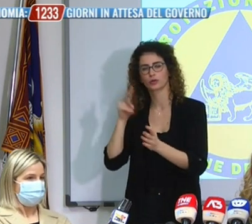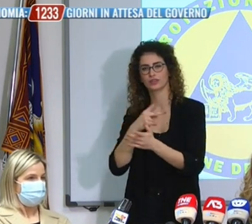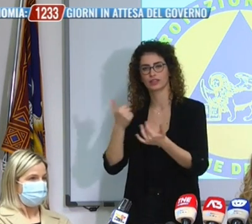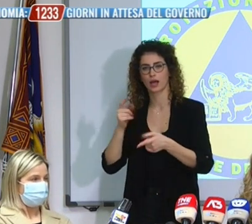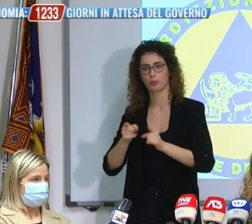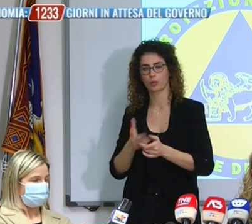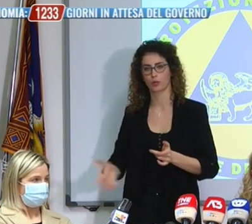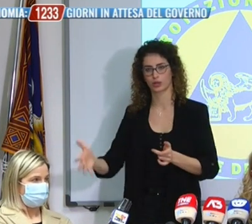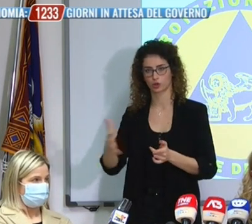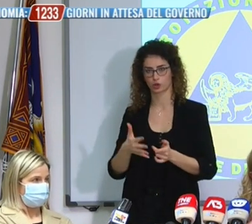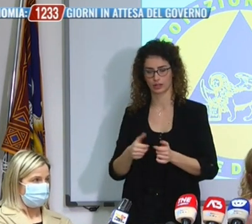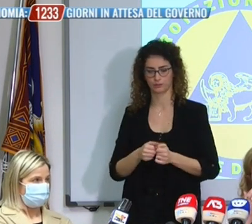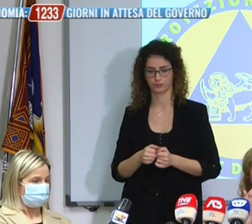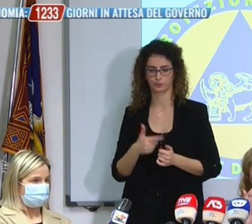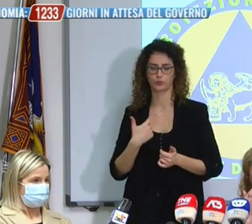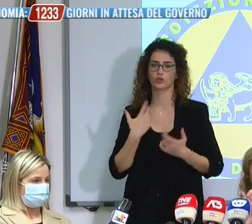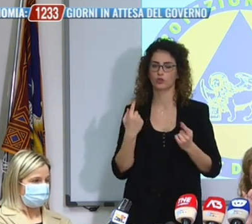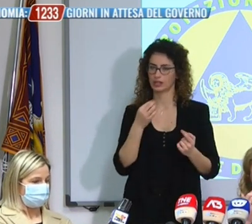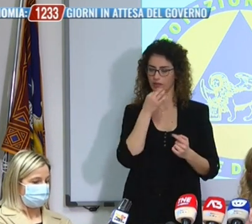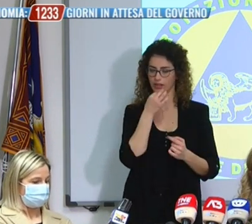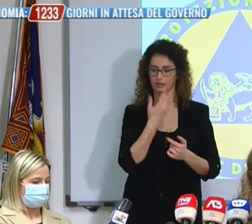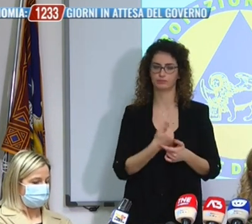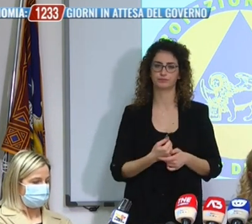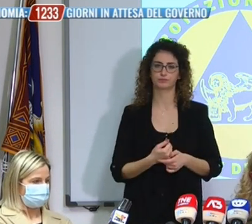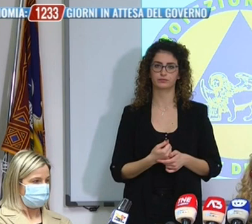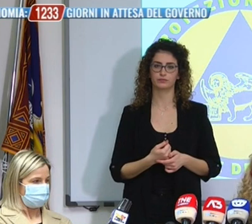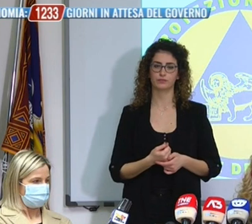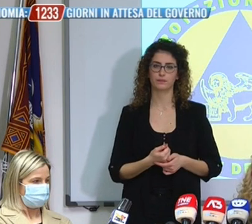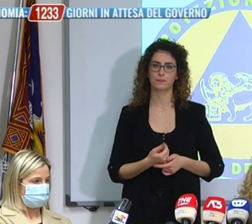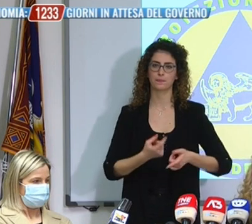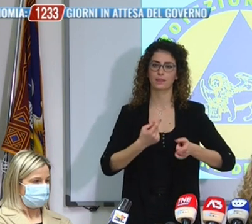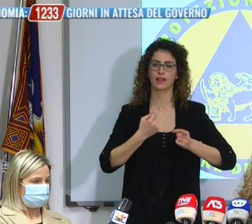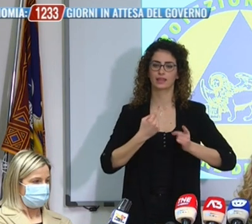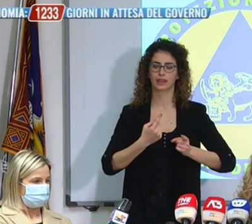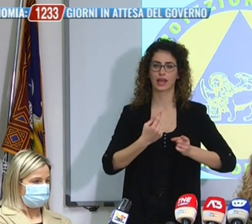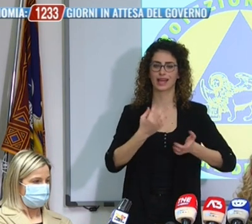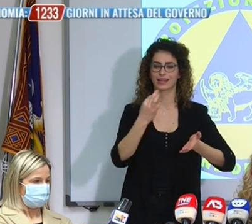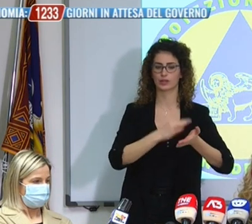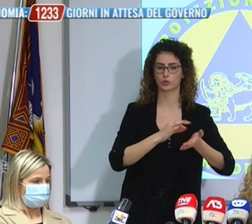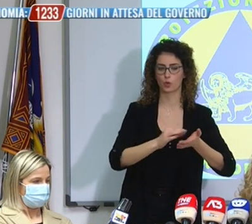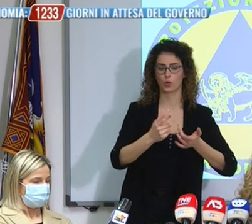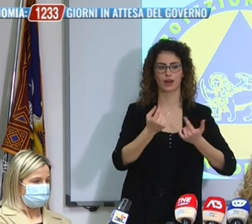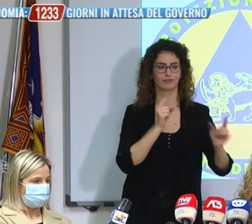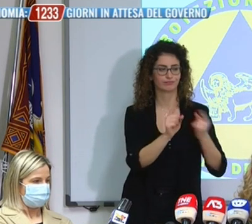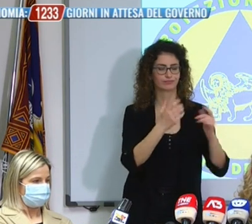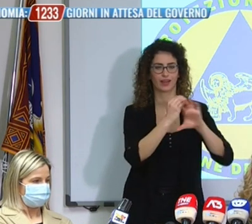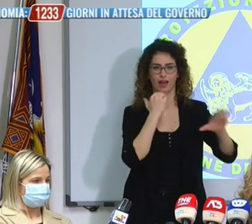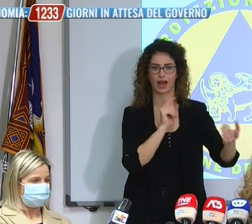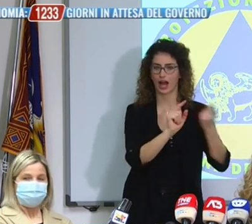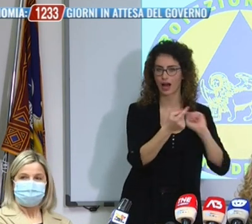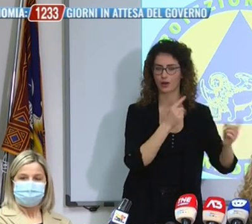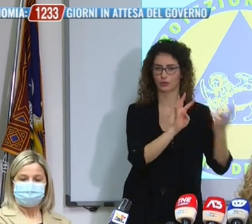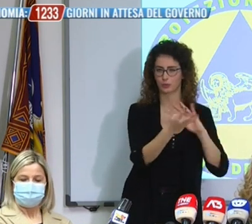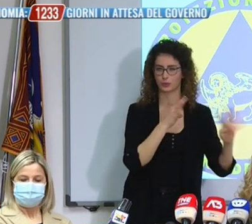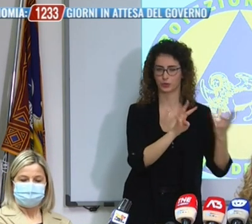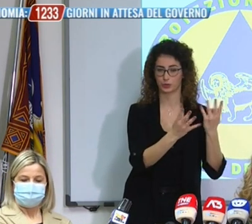cui rallentando quella che è la presenza e la mobilità che la scuola comporta, il tentativo